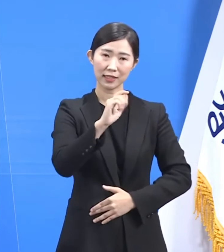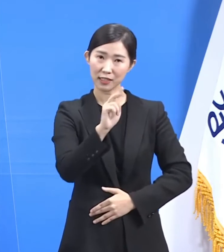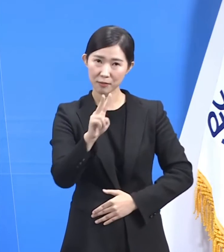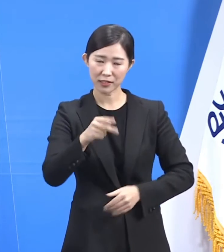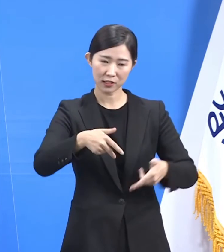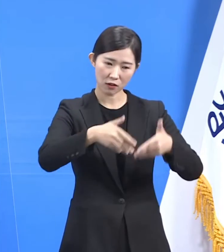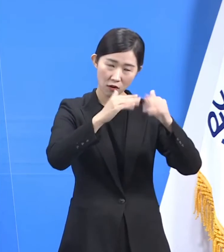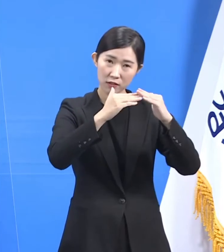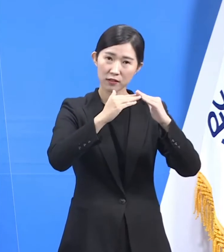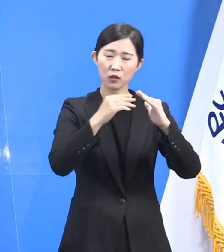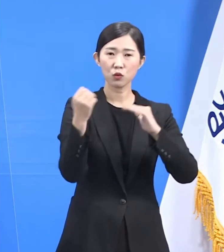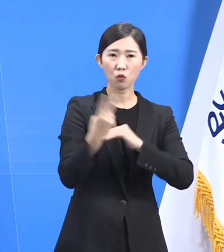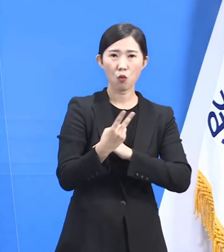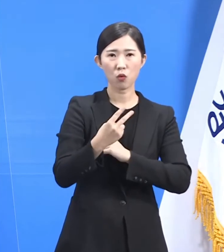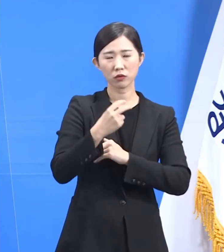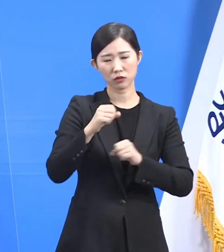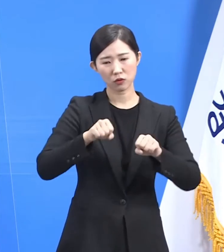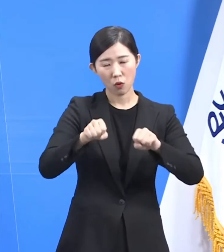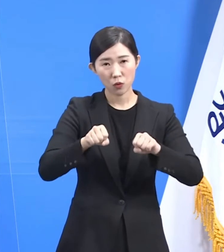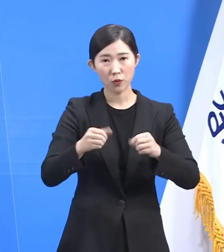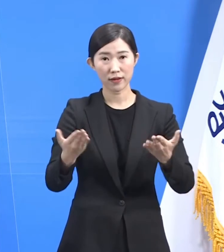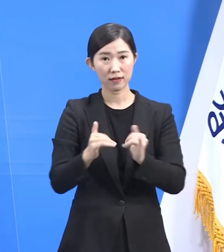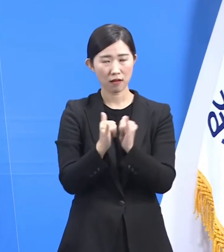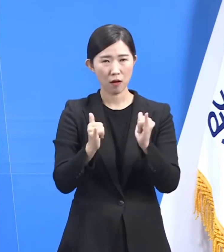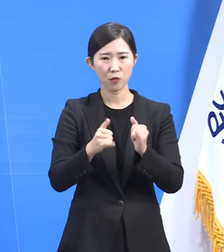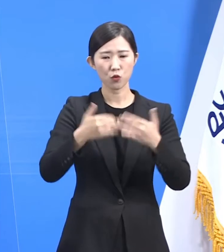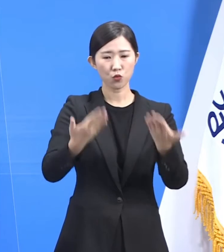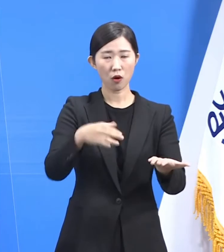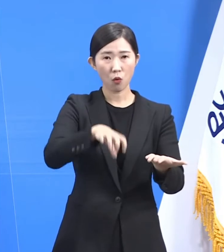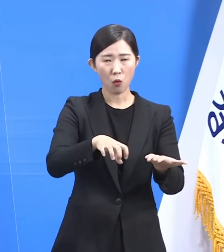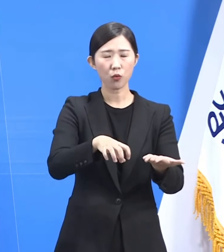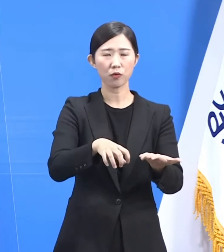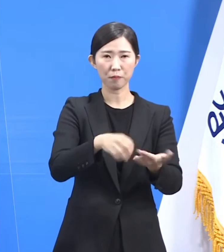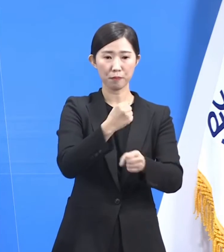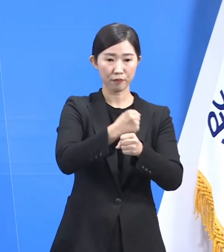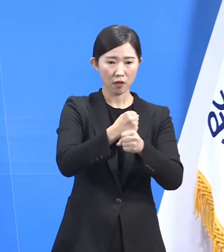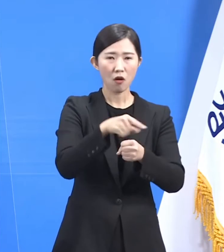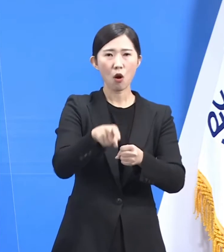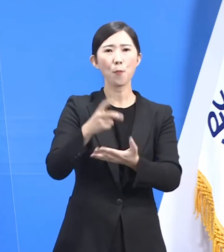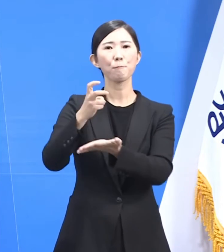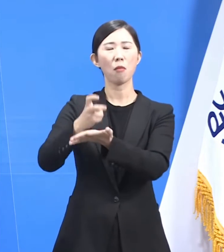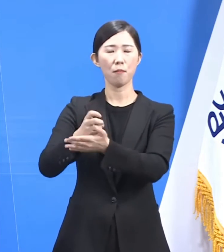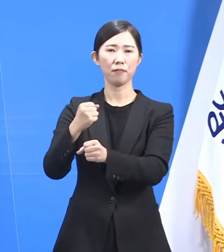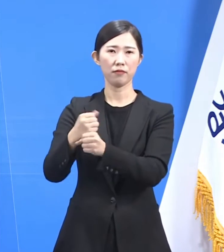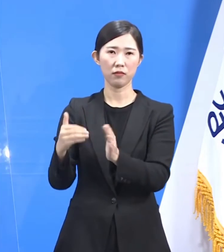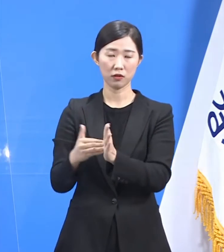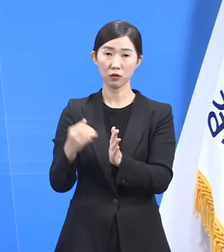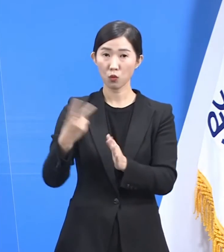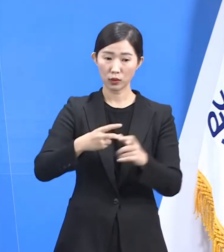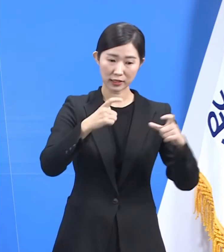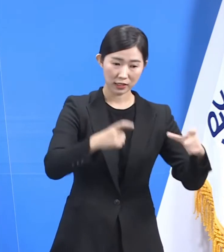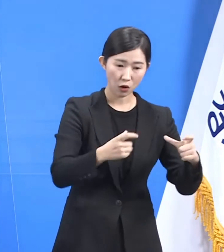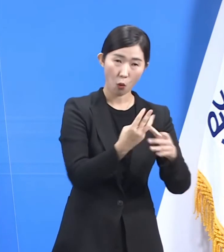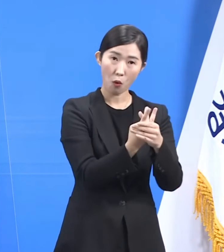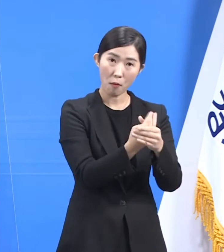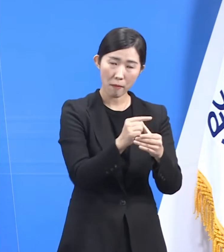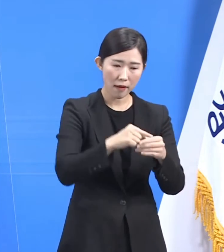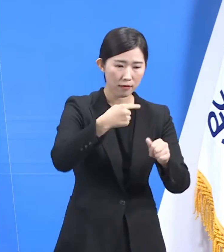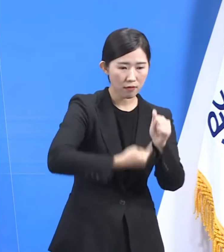위한 휴게실 설치는 법제화됐고 지역화폐를 비롯한 다양한 경기도의 정책들이